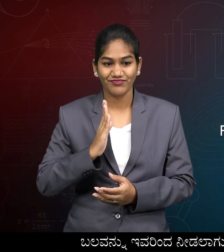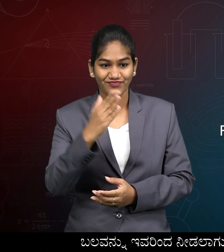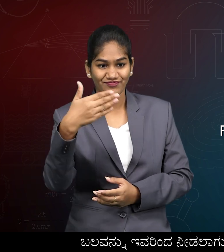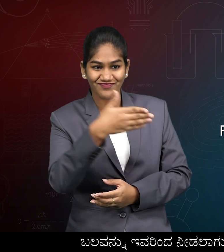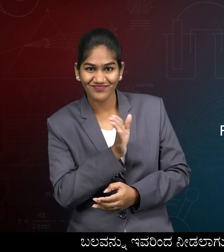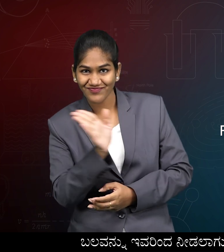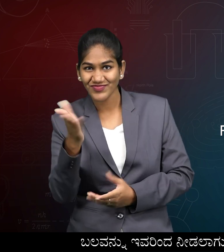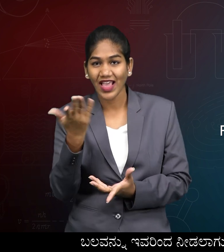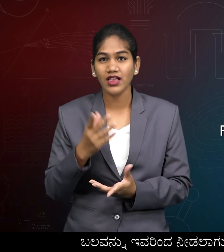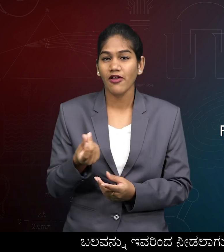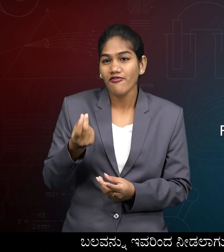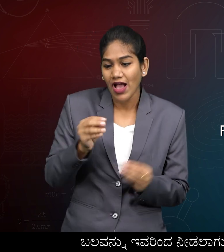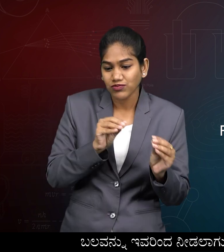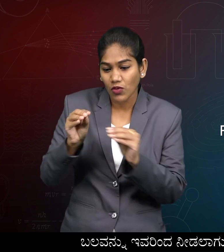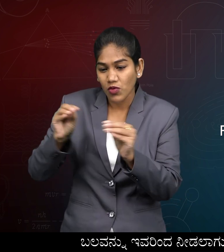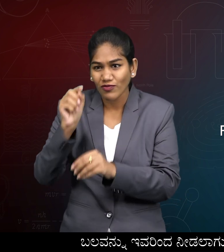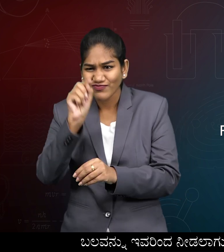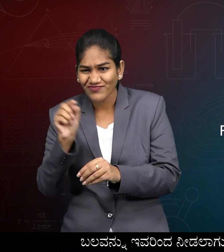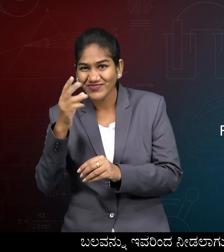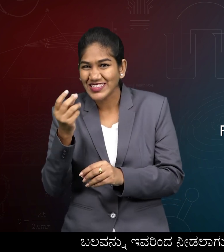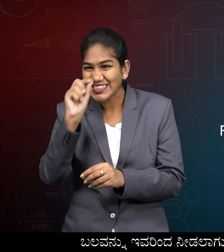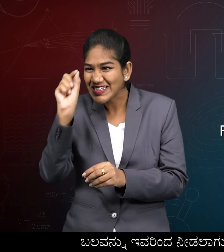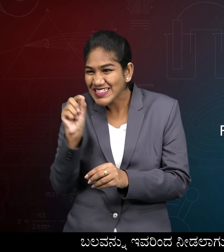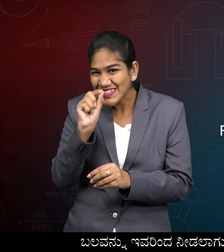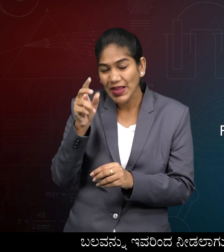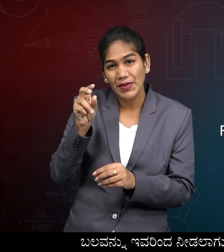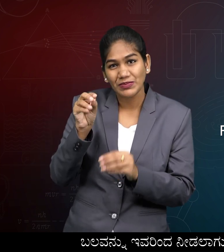ಇವರಿಂದ ನೀಡಲಾಗುತ್ತದೆ ಎಂದು ಪ್ರಾಯೋಗಿಕವಾಗಿ ಸಾಬೀತಾಗಿದೆ.